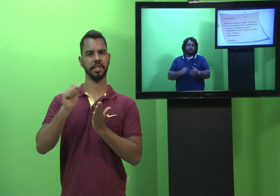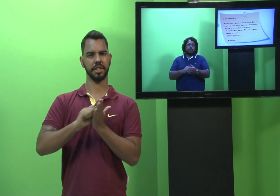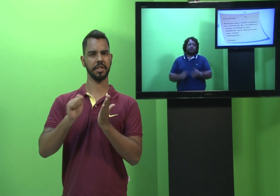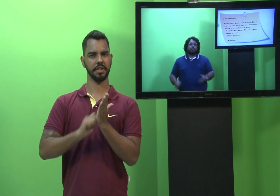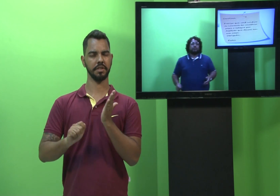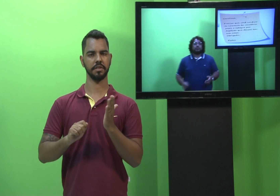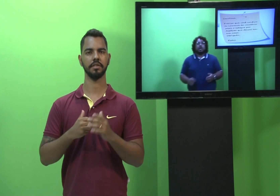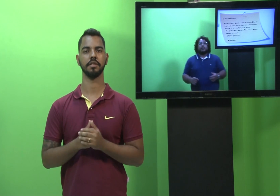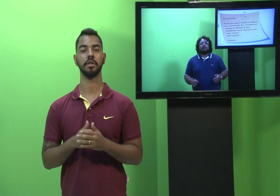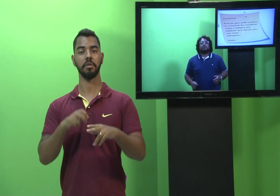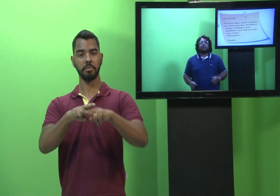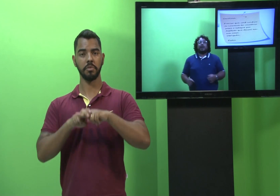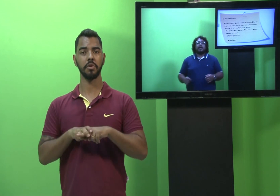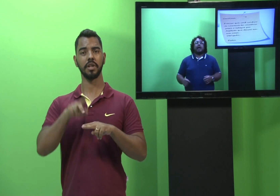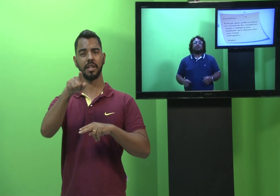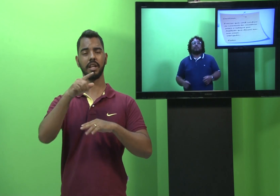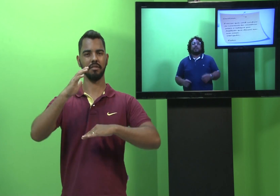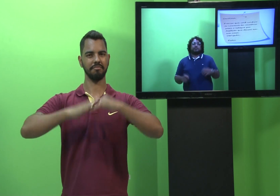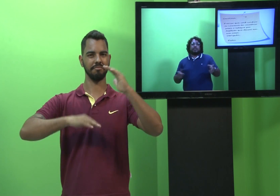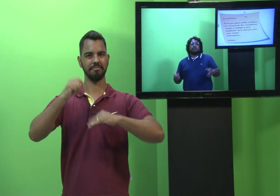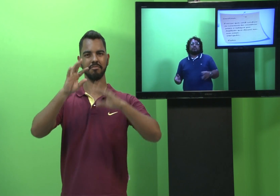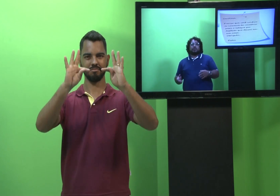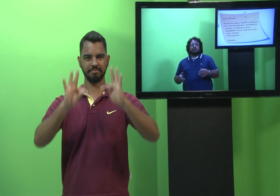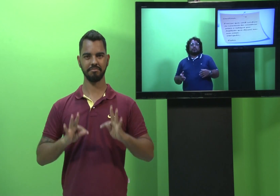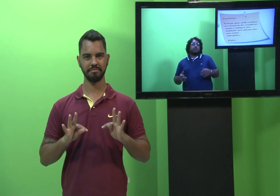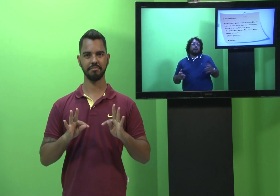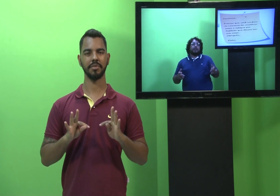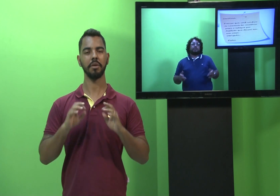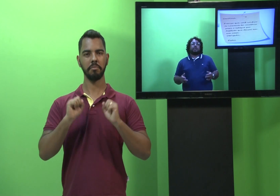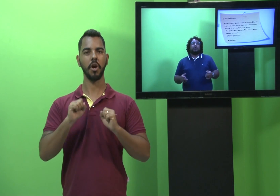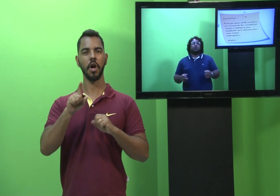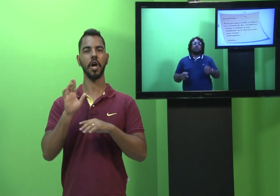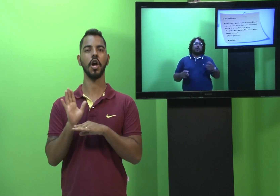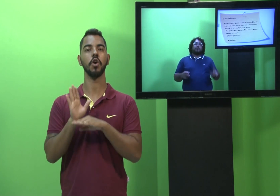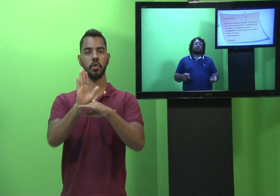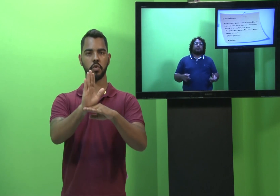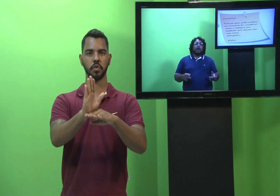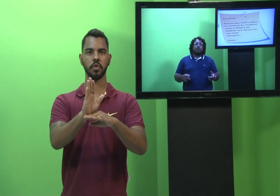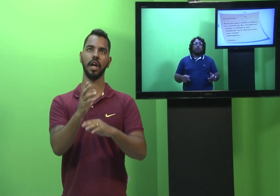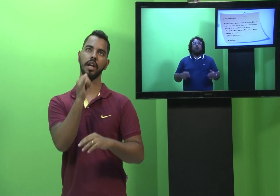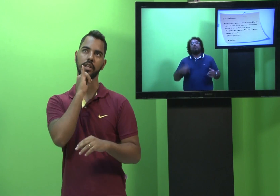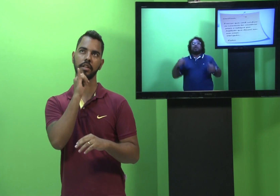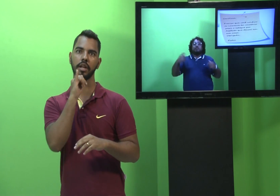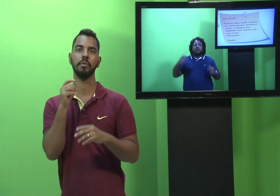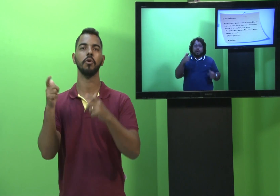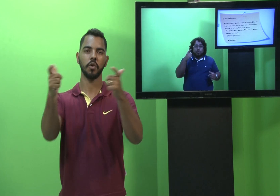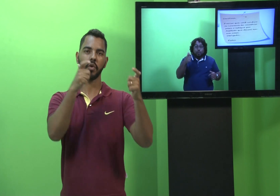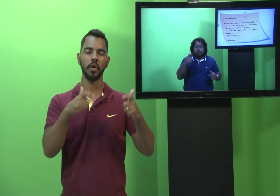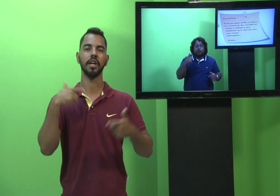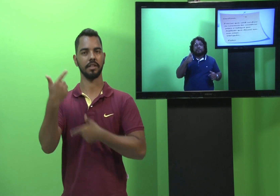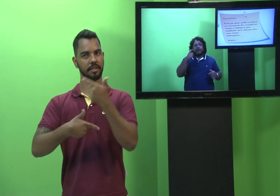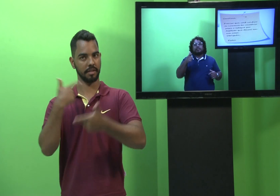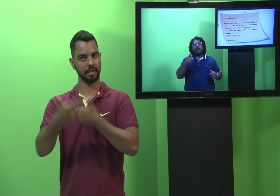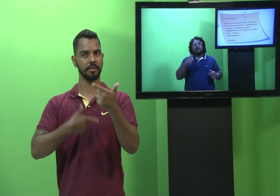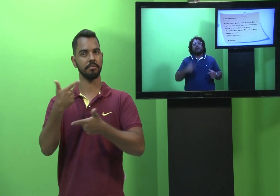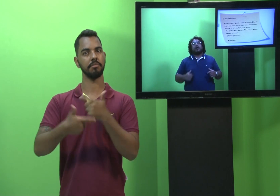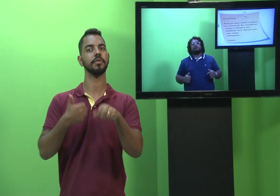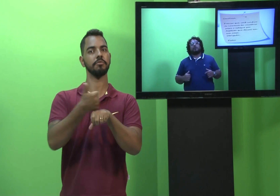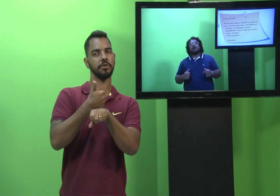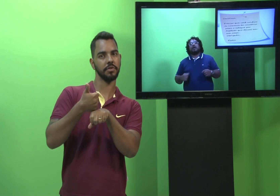você produz pode ser um aliado para a expressão da sua imagem no meio profissional ou um inimigo fatal à sua